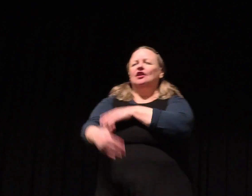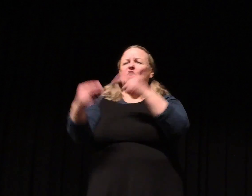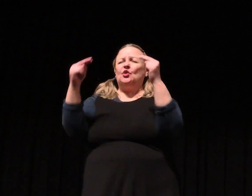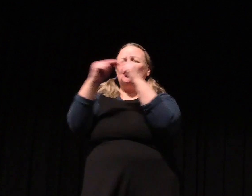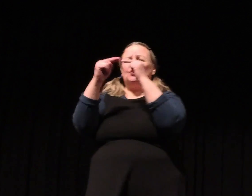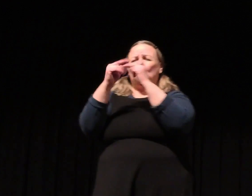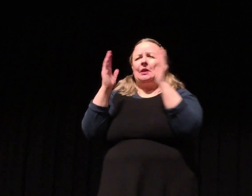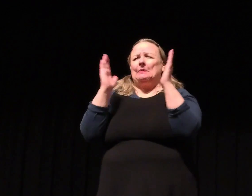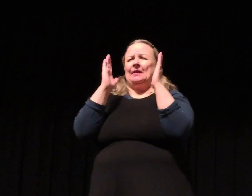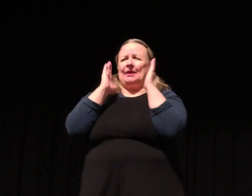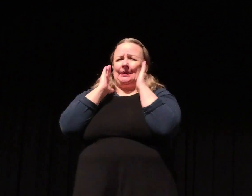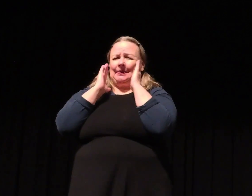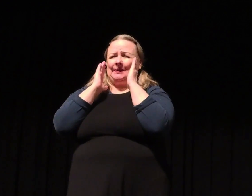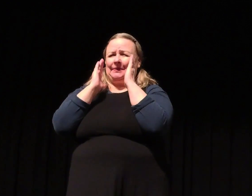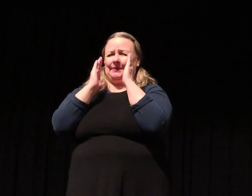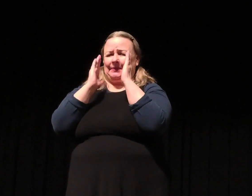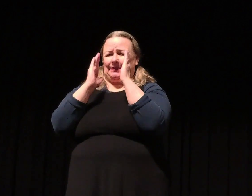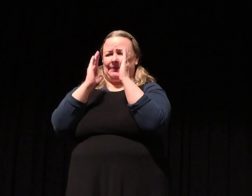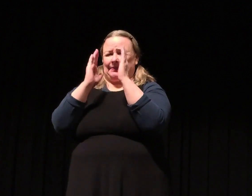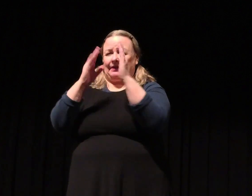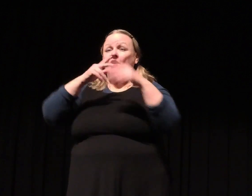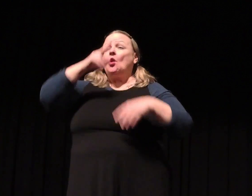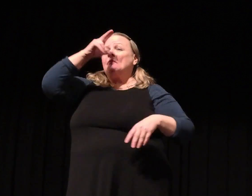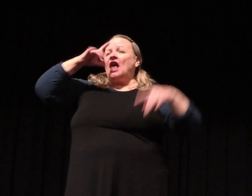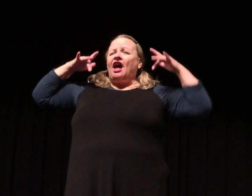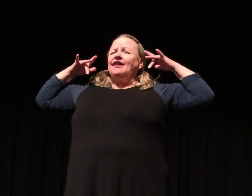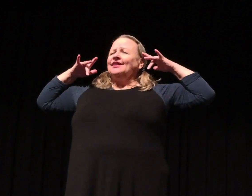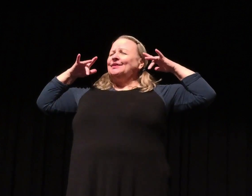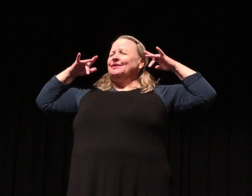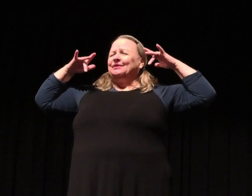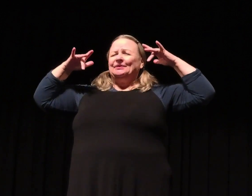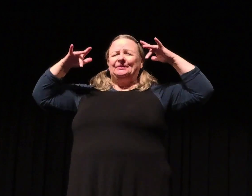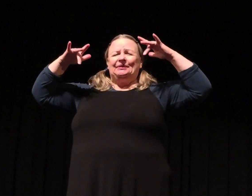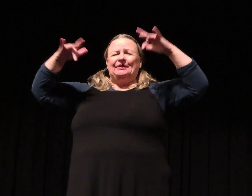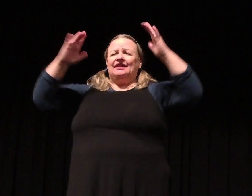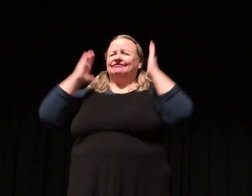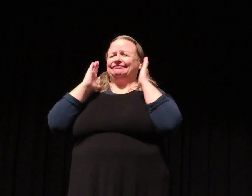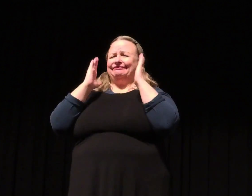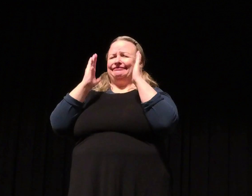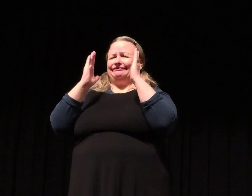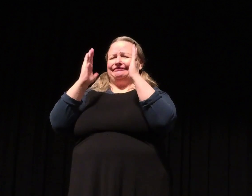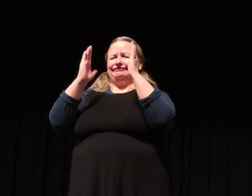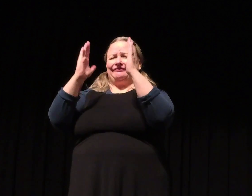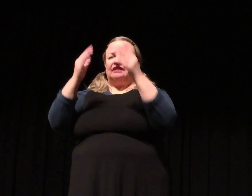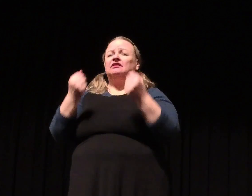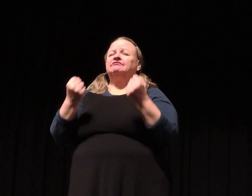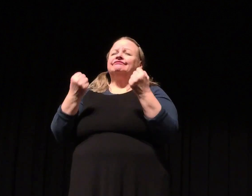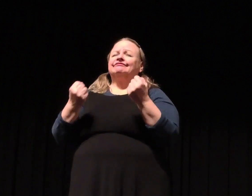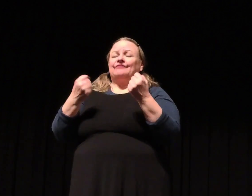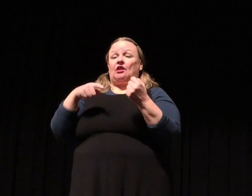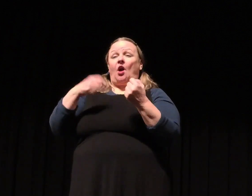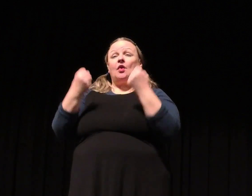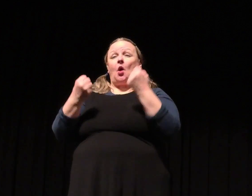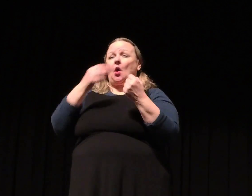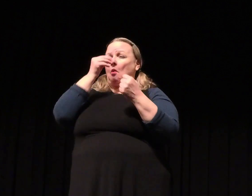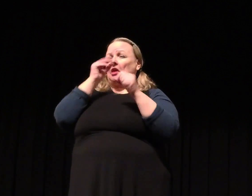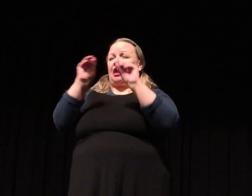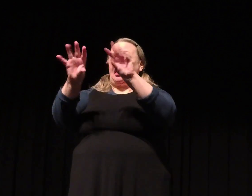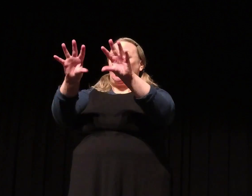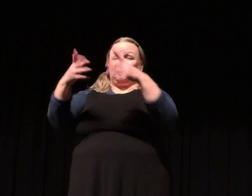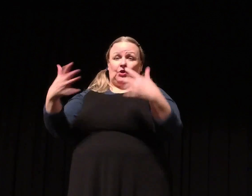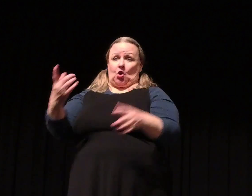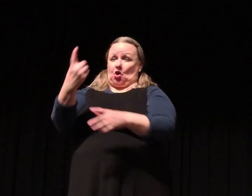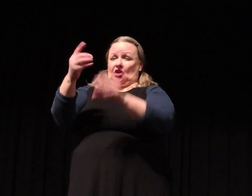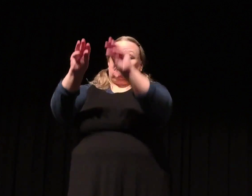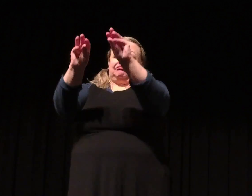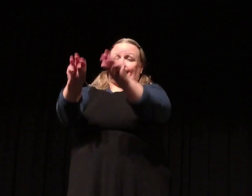Donc, une bonne soirée, une belle soirée près de l'autoroute, non illuminée. En